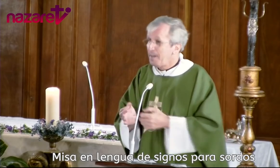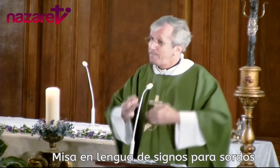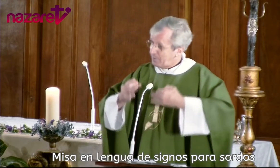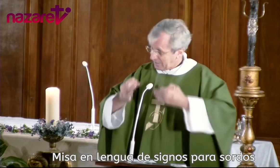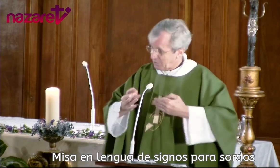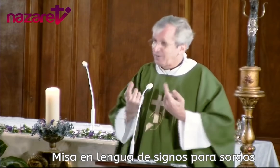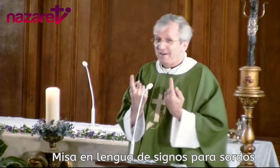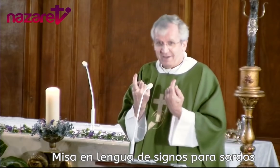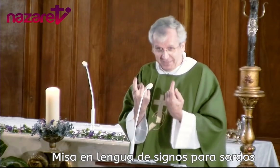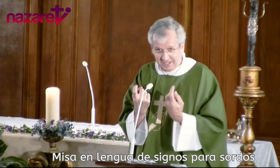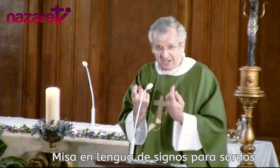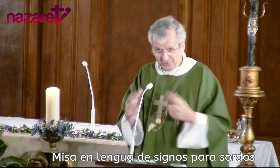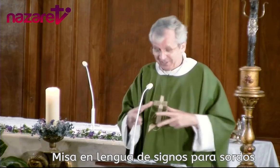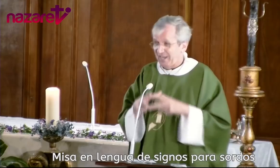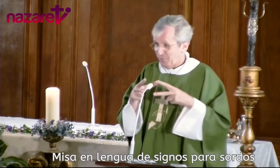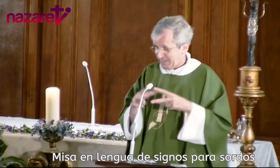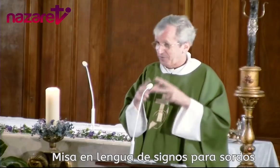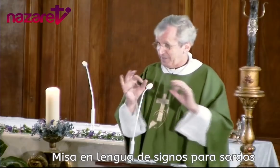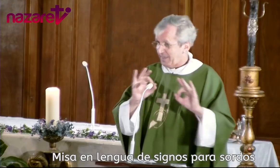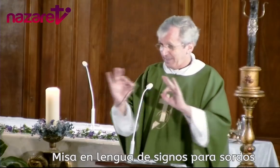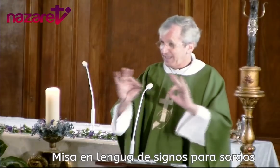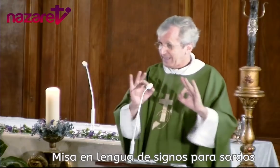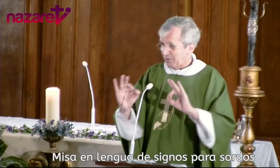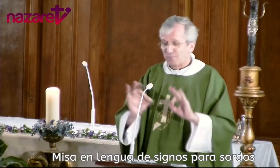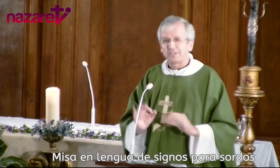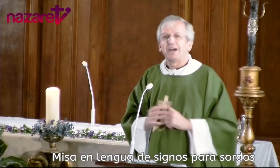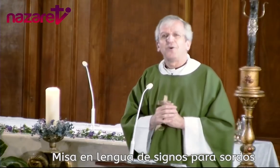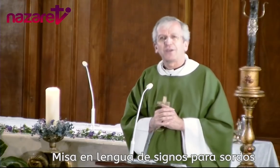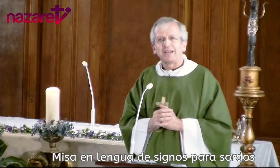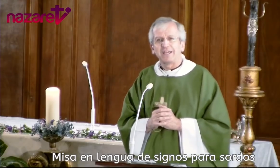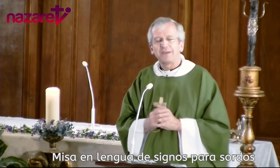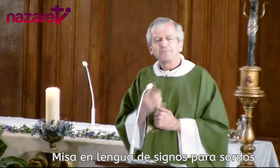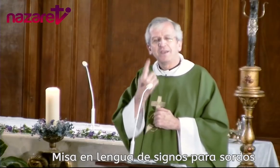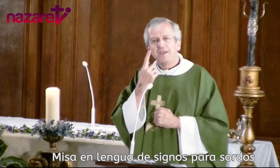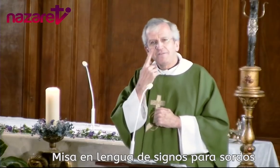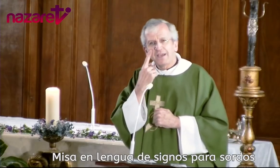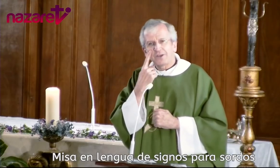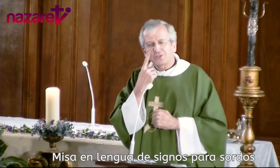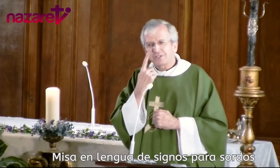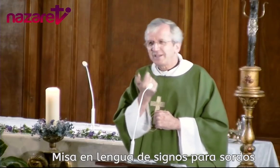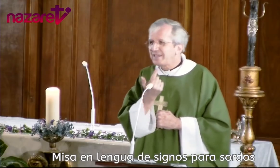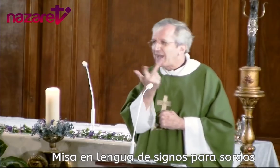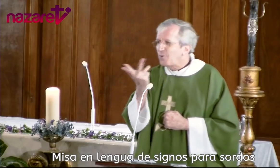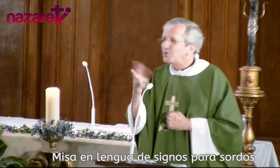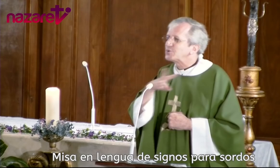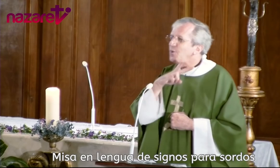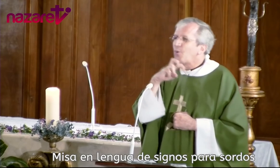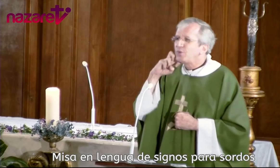pero que son necesarios en nuestra sociedad tal como está organizada. Fijaros que algunos